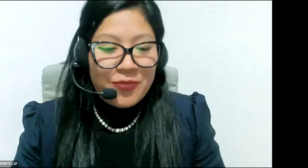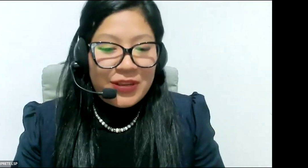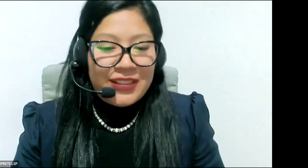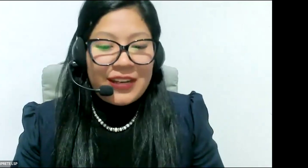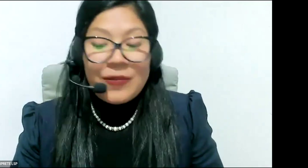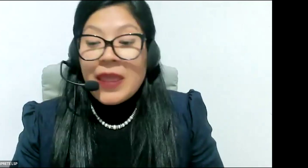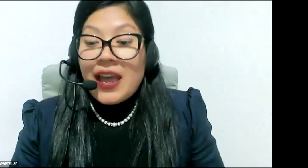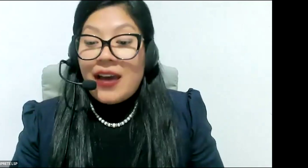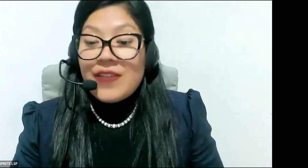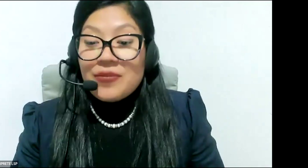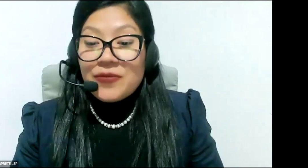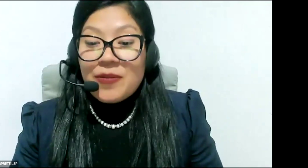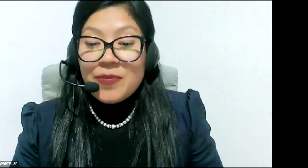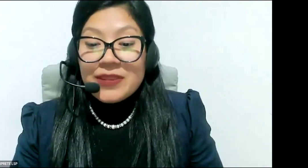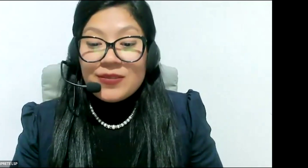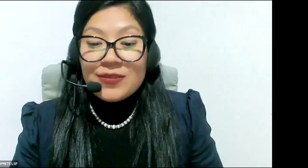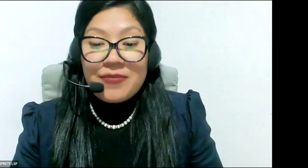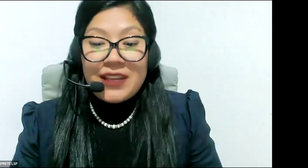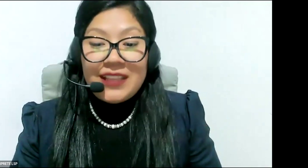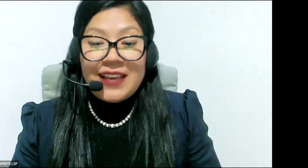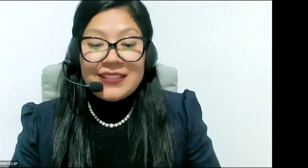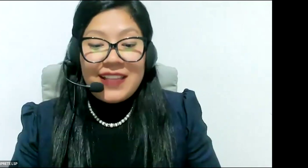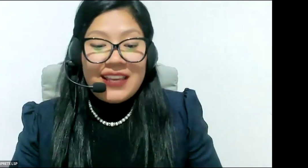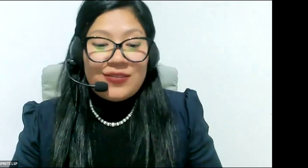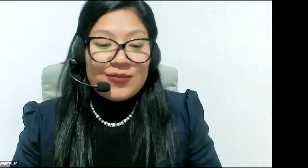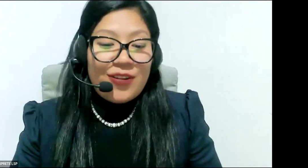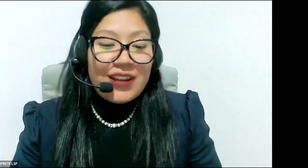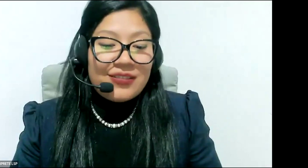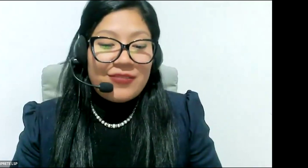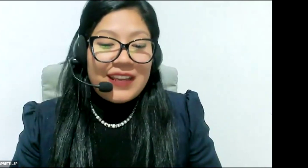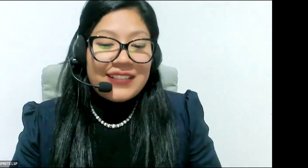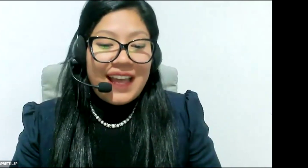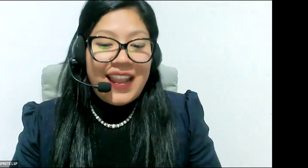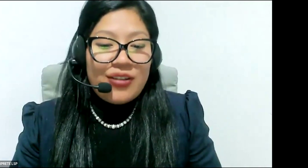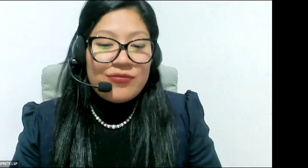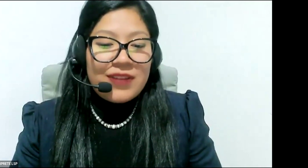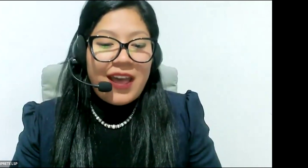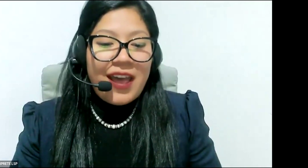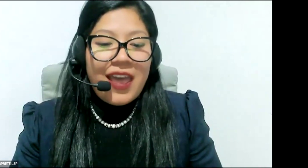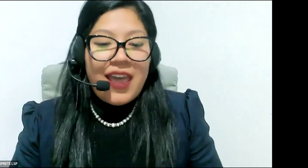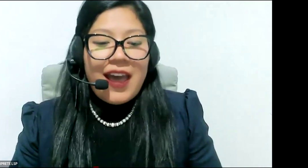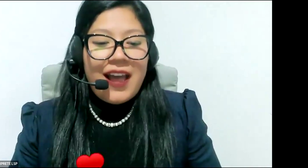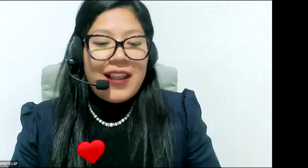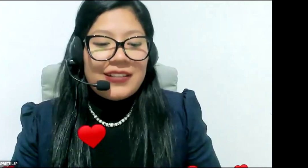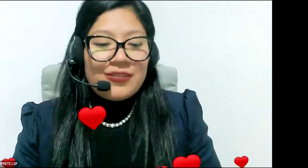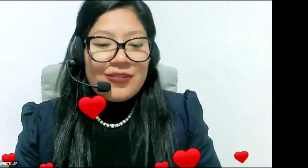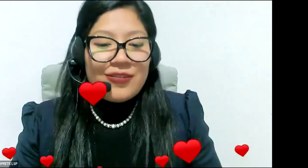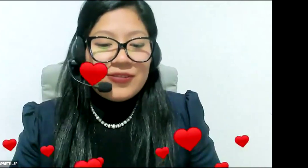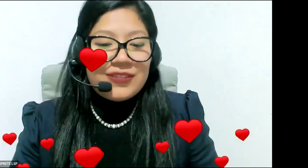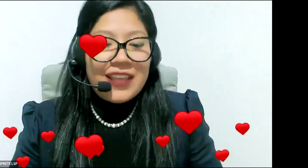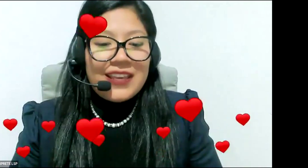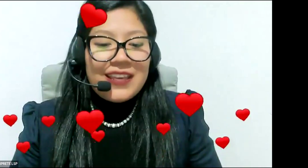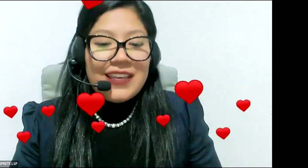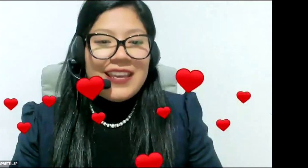recibiendo por interno a ver por favor prendan sus camaritas y sus corazones a la 1 a las